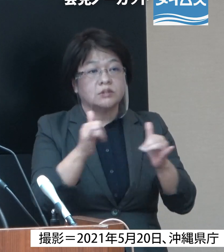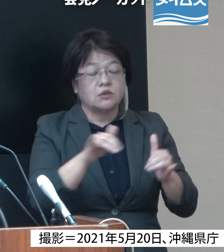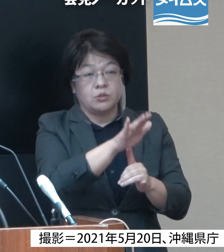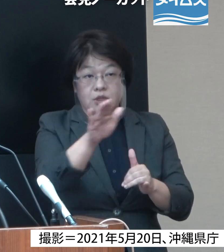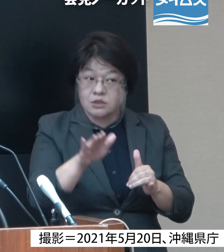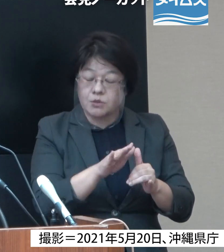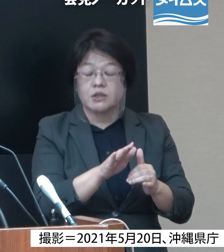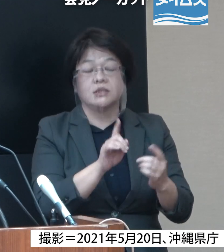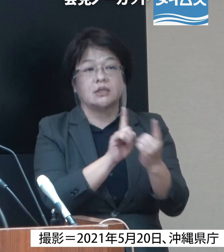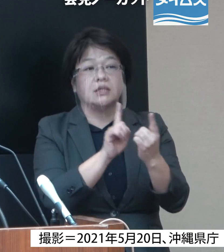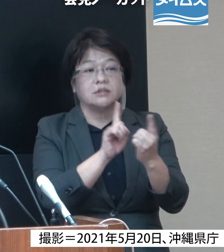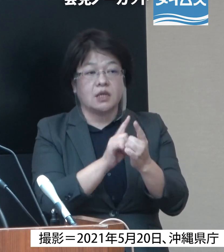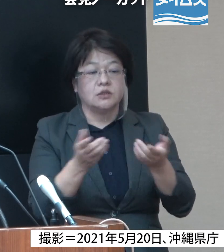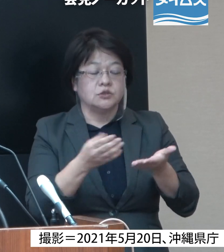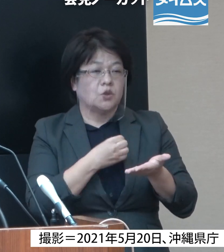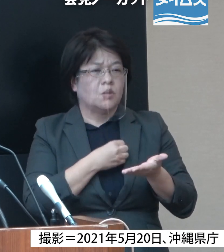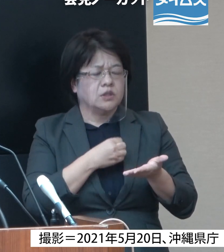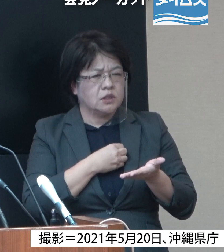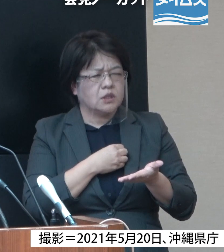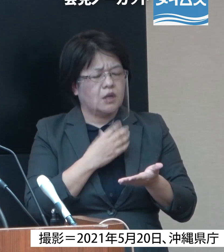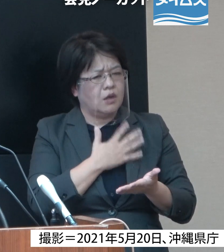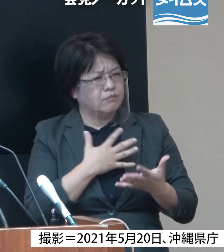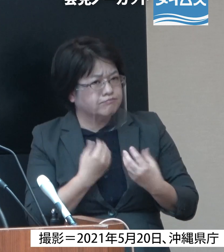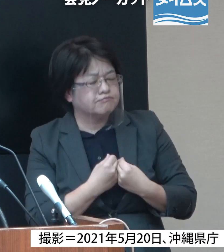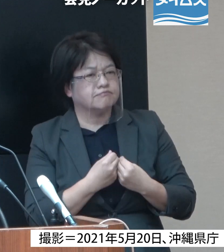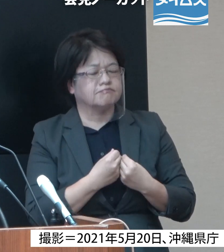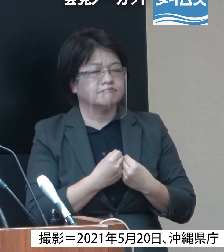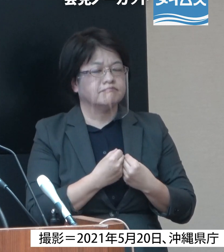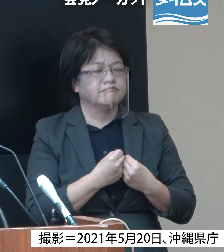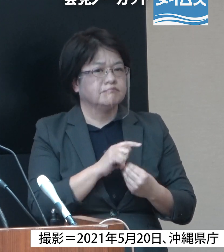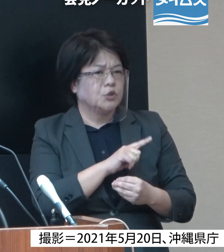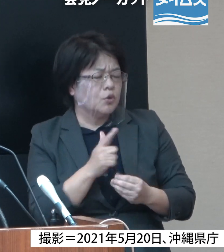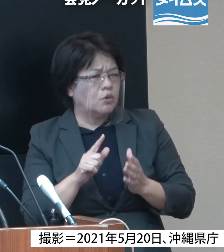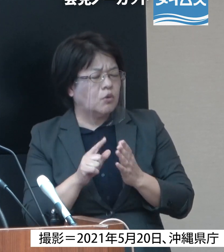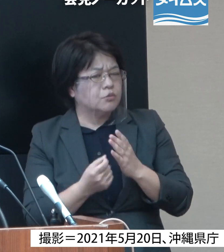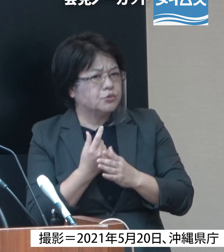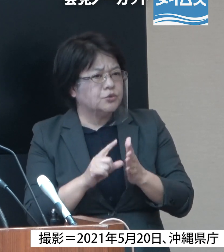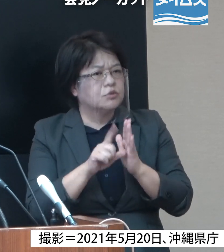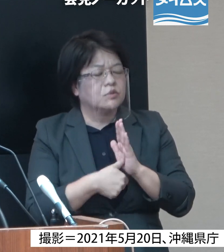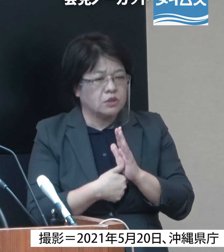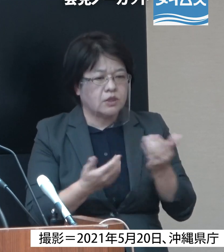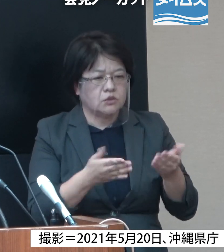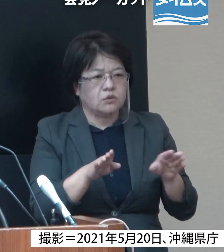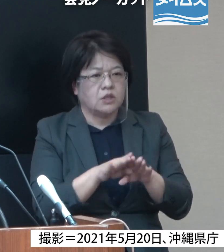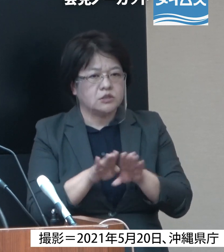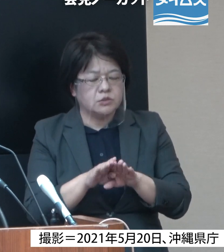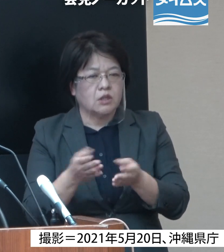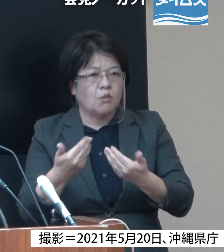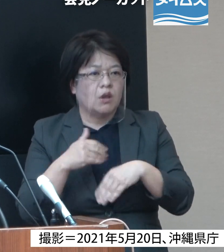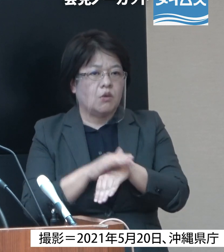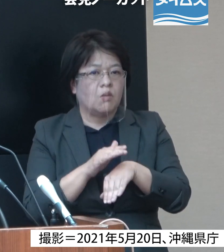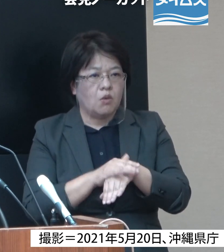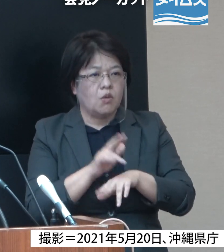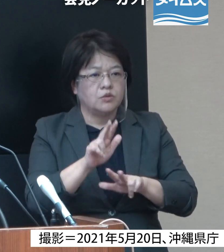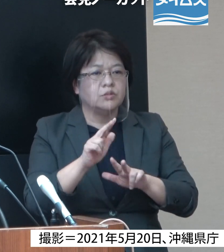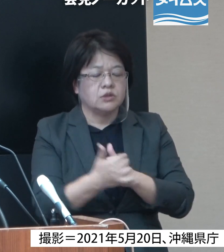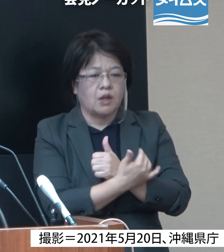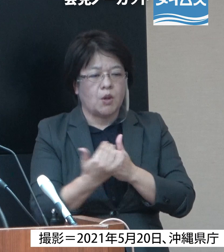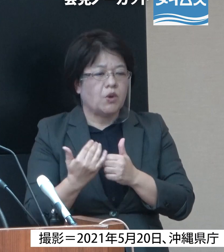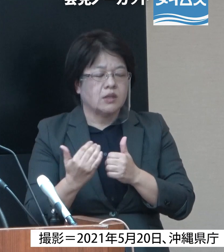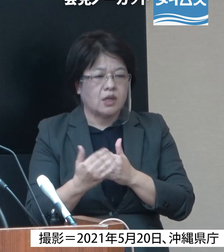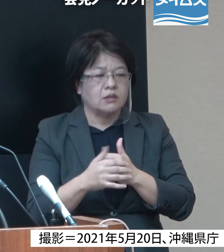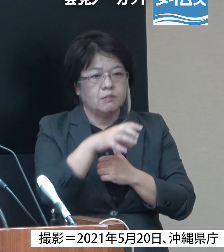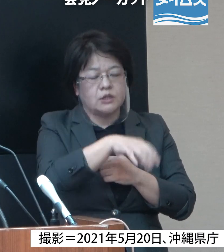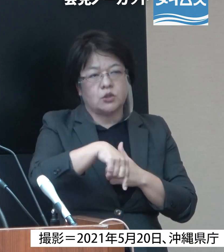宛て、従業員の方が体調が悪いときには仕事を休ませること、ルールを守らない店舗は利用しないことなど